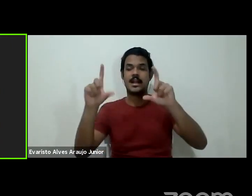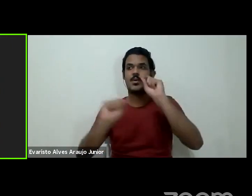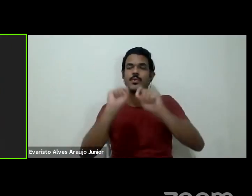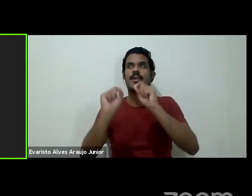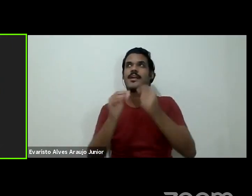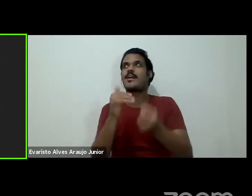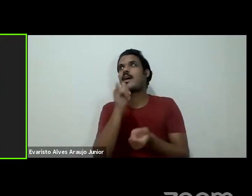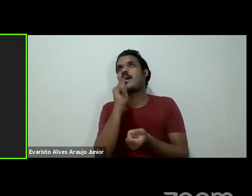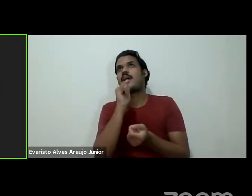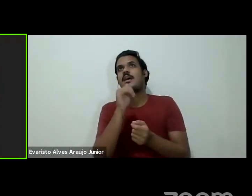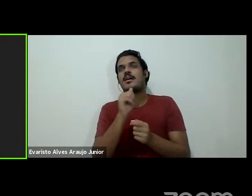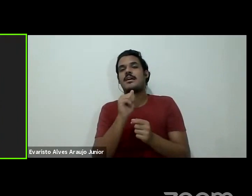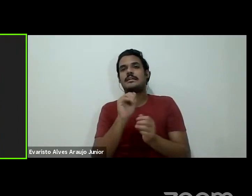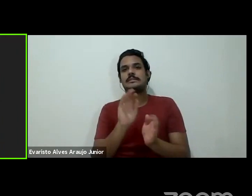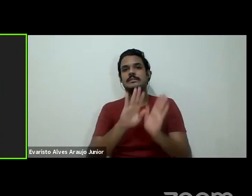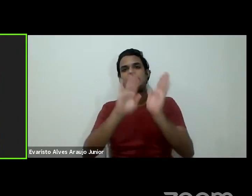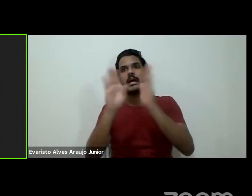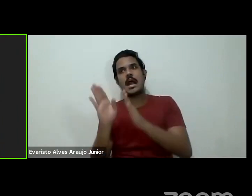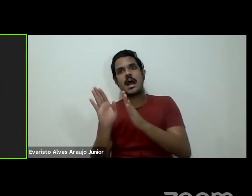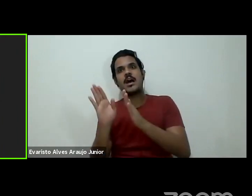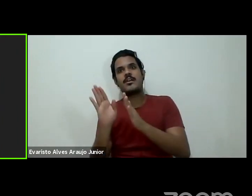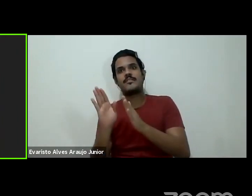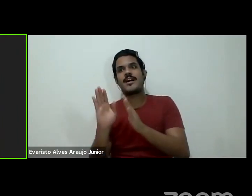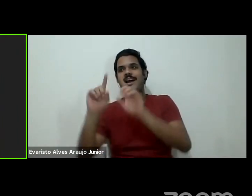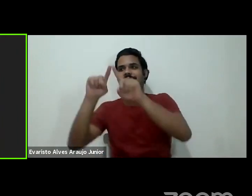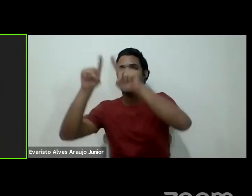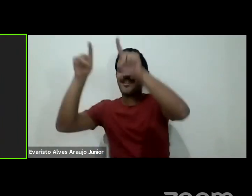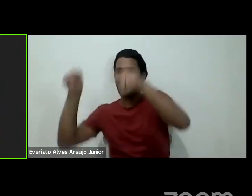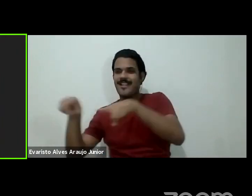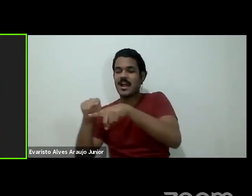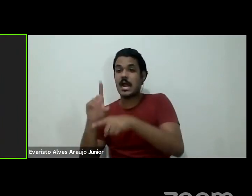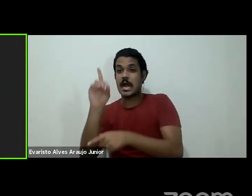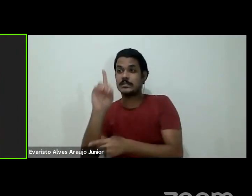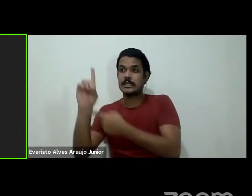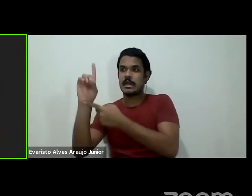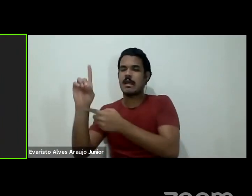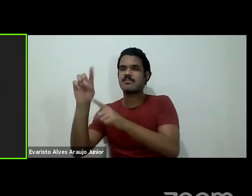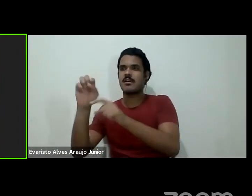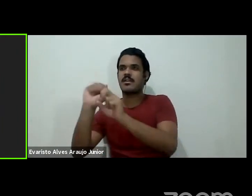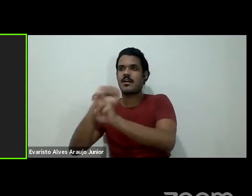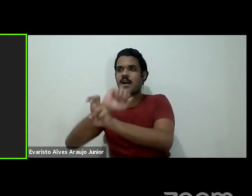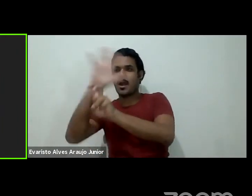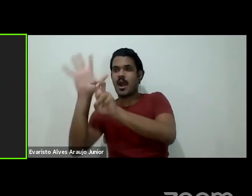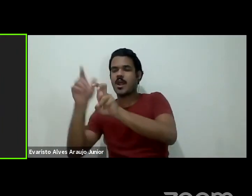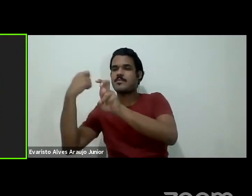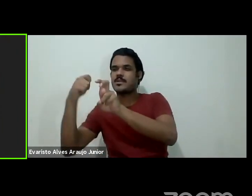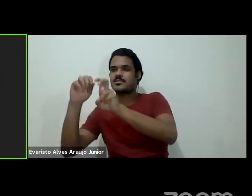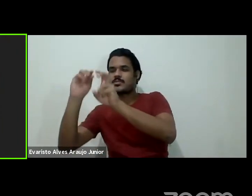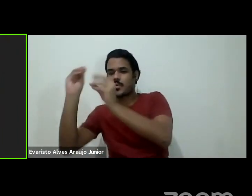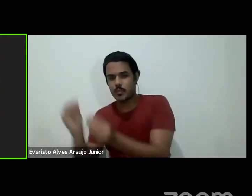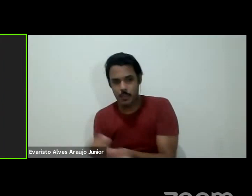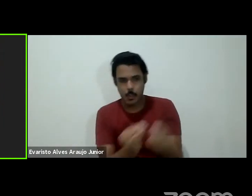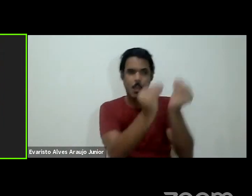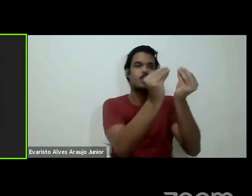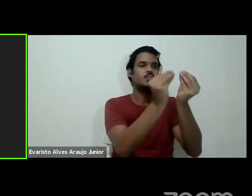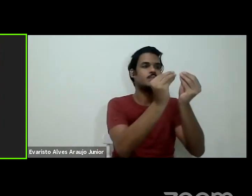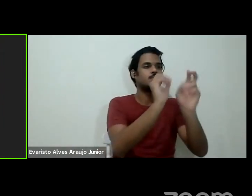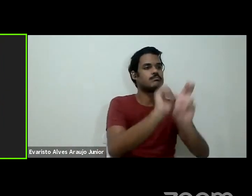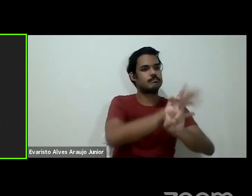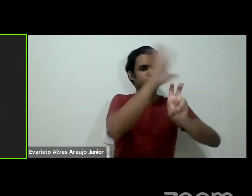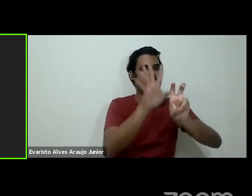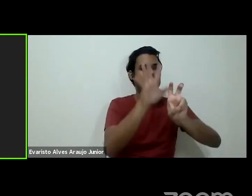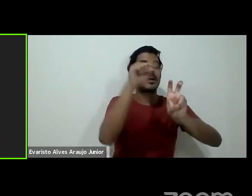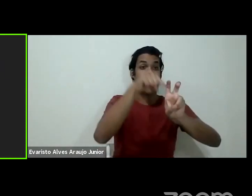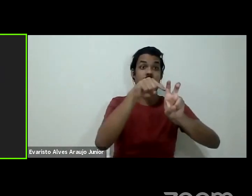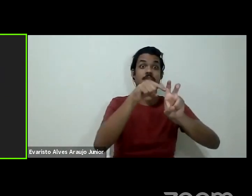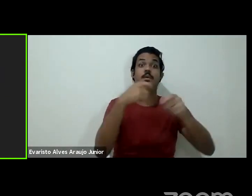à direita da tela e precisou passar para a esquerda da tela. Então, isso eu já poderia ter feito, se eu já considerasse o intérprete